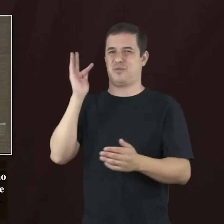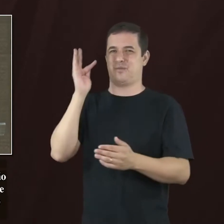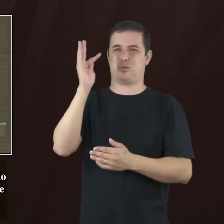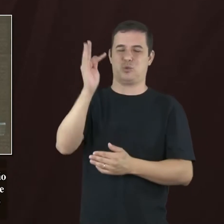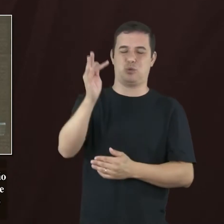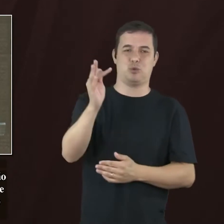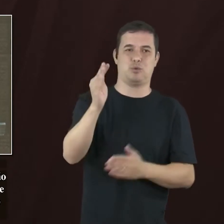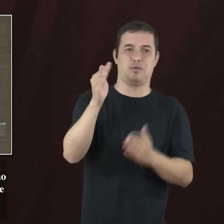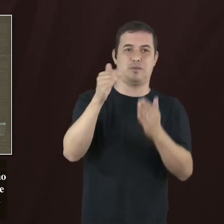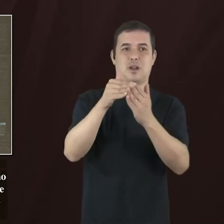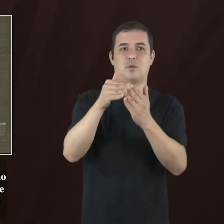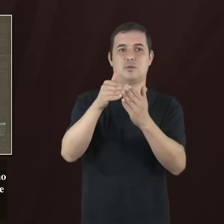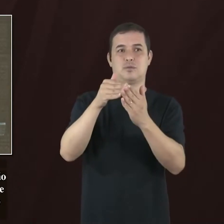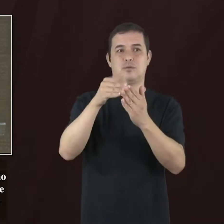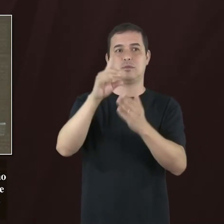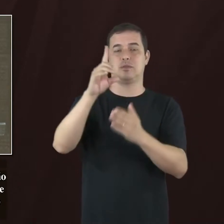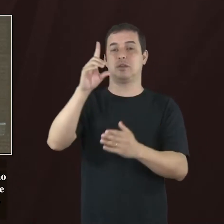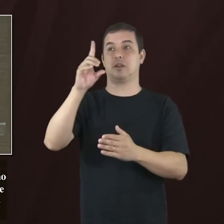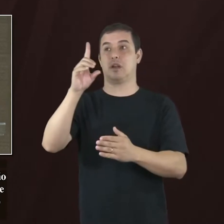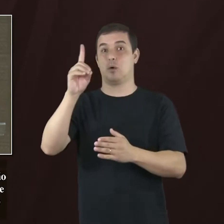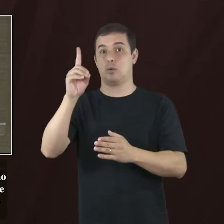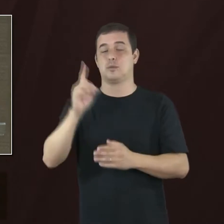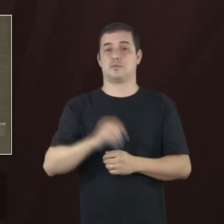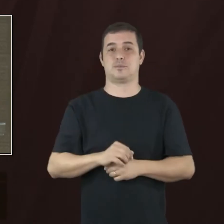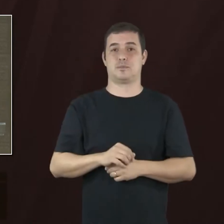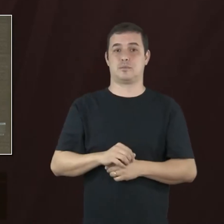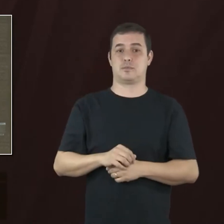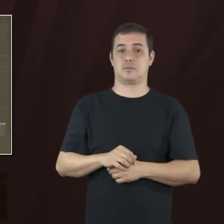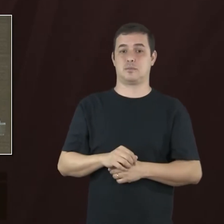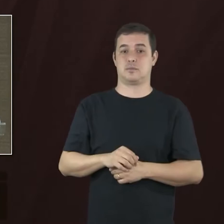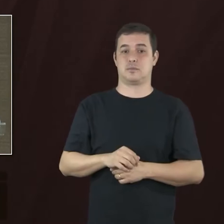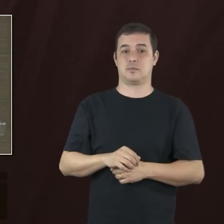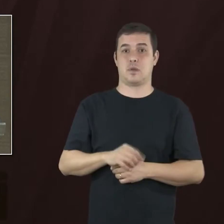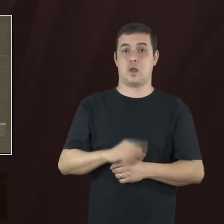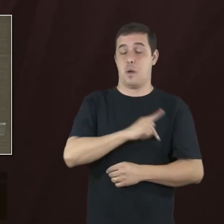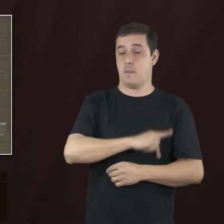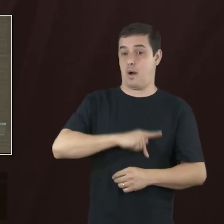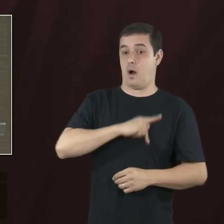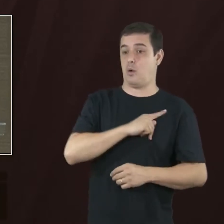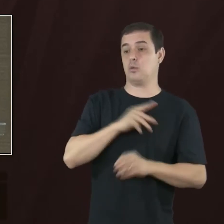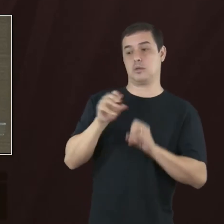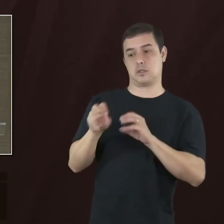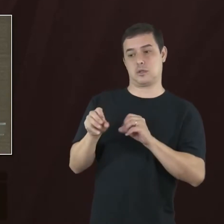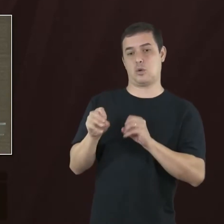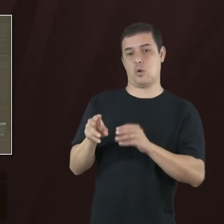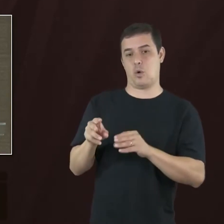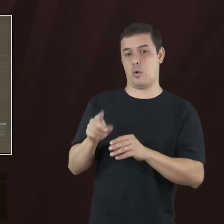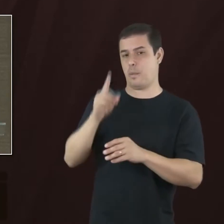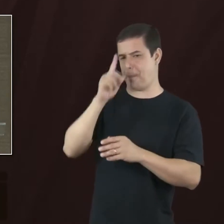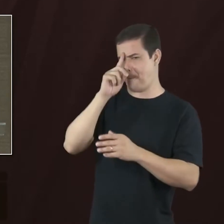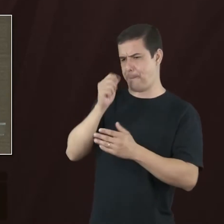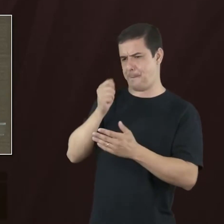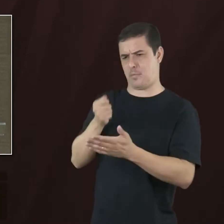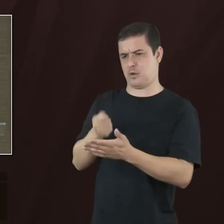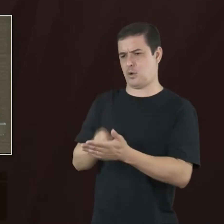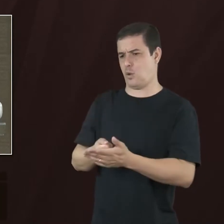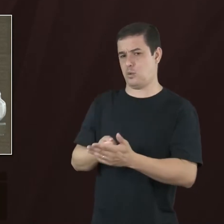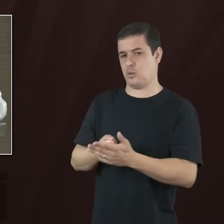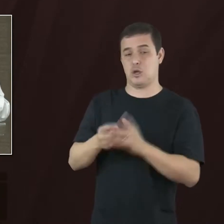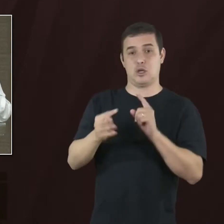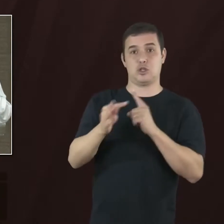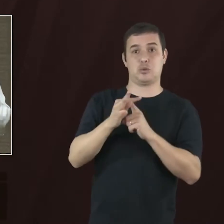Ele insta para que Timóteo mantenha o padrão das palavras saudáveis